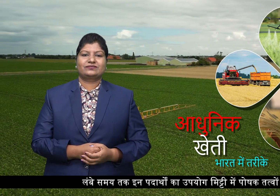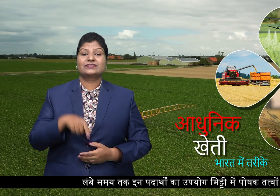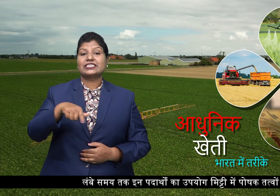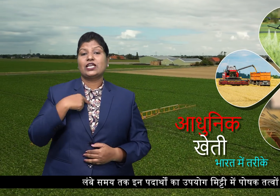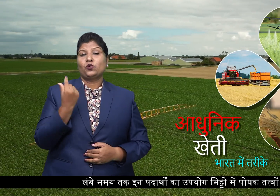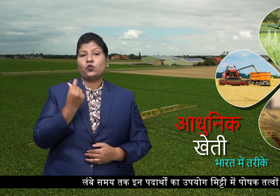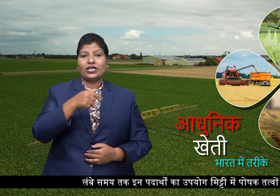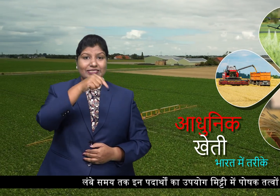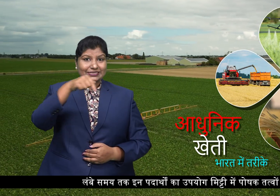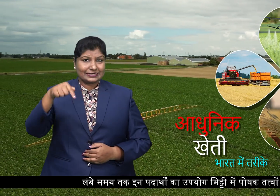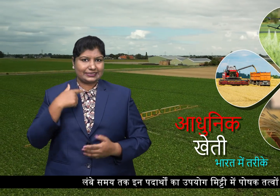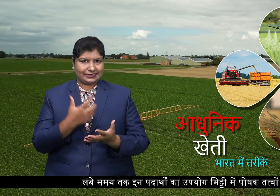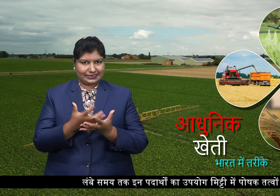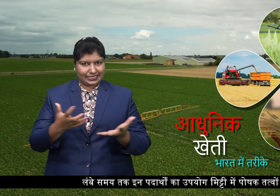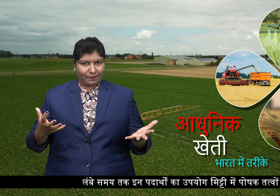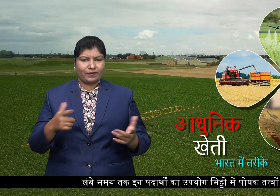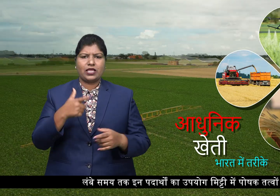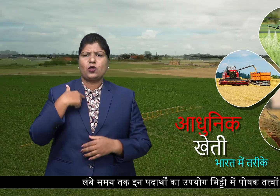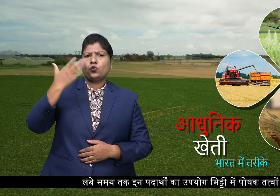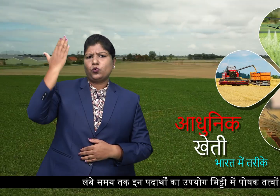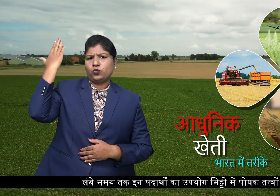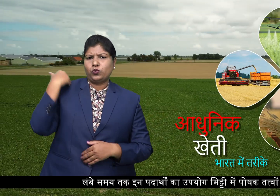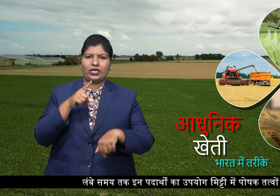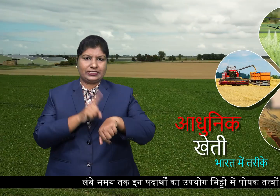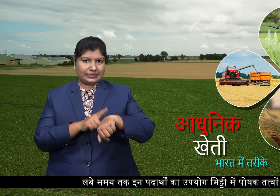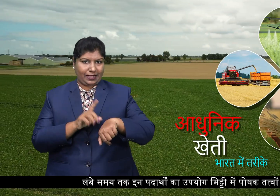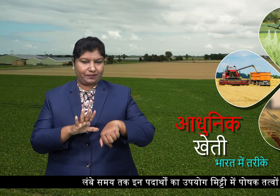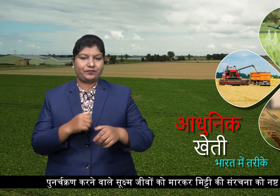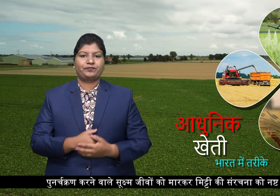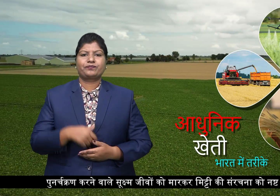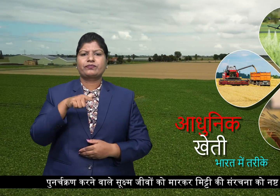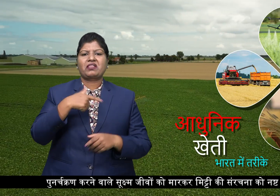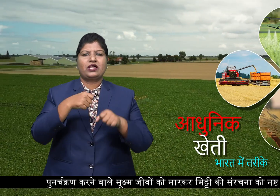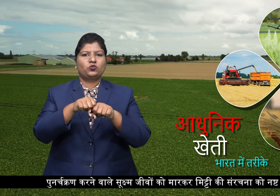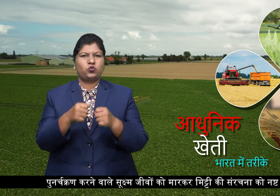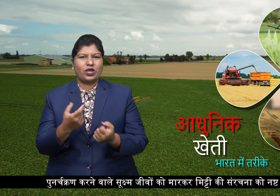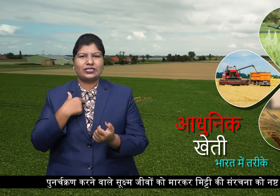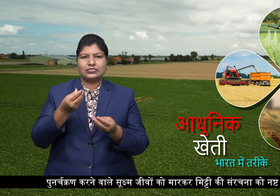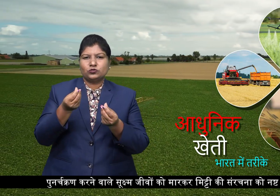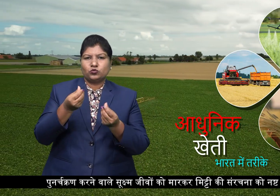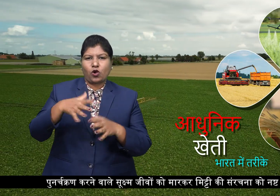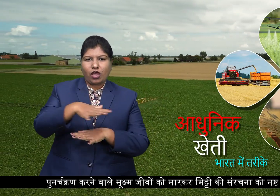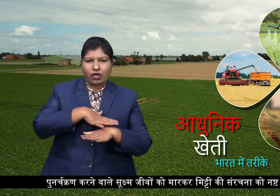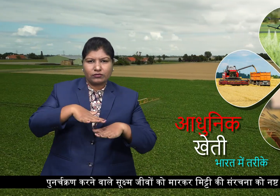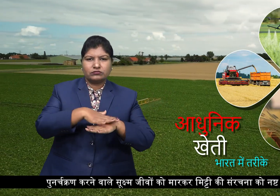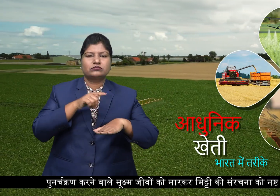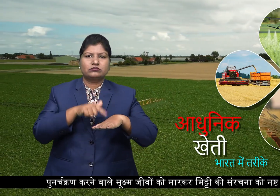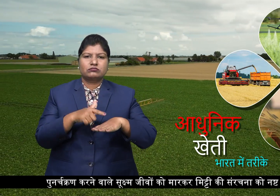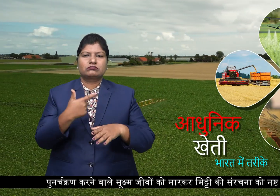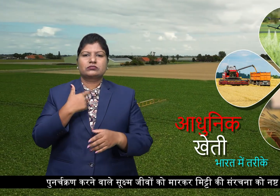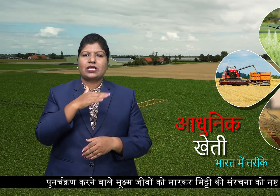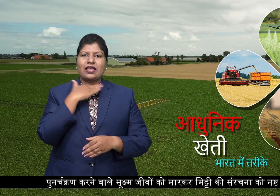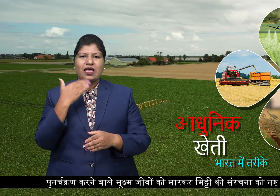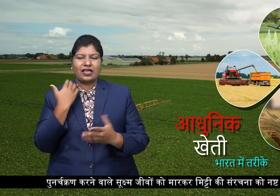लंबे समय तक इन पदार्थों का उपयोग मिट्टी में पोषक तत्वों का पुनः चक्रण करने वाले सूक्ष्म जीवों